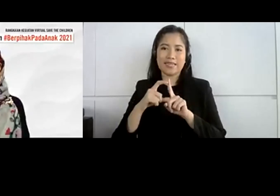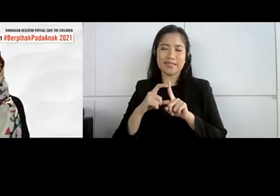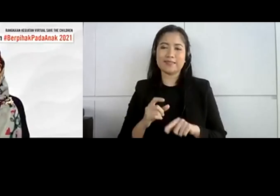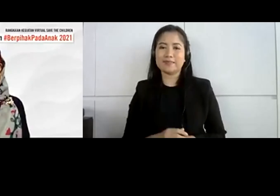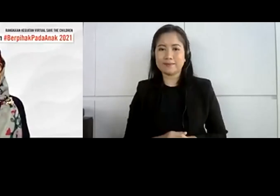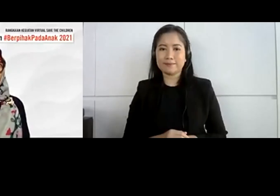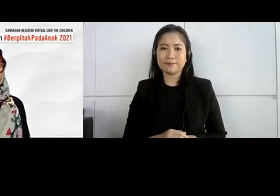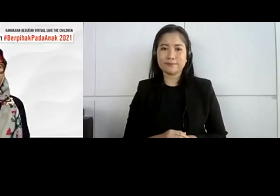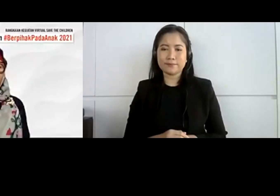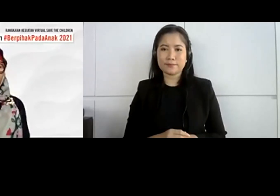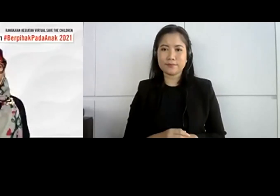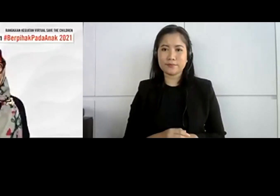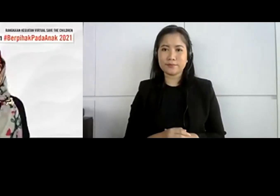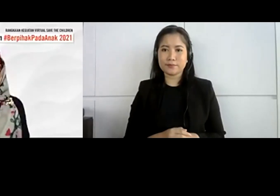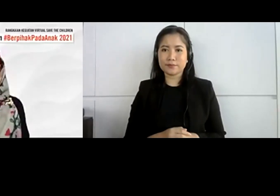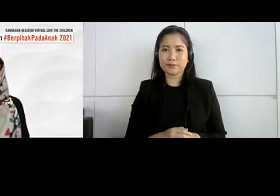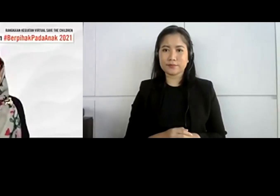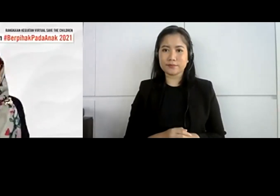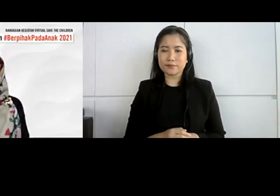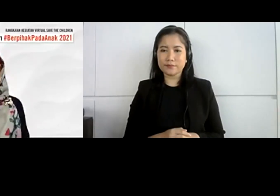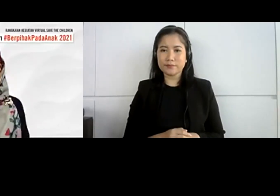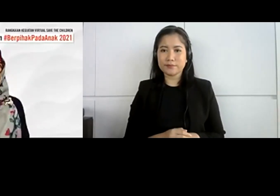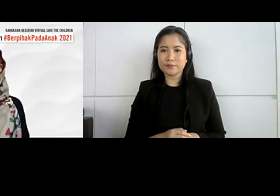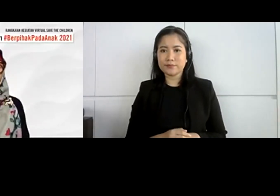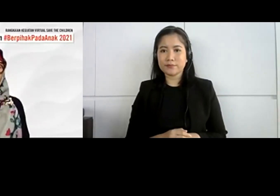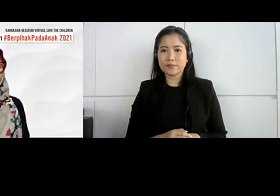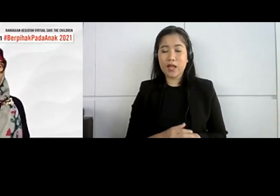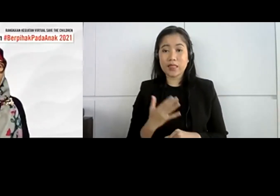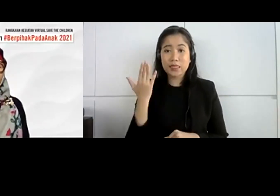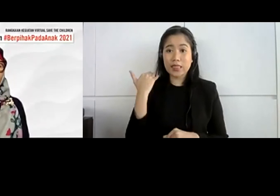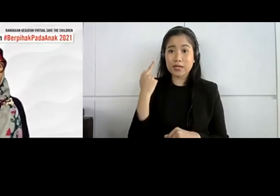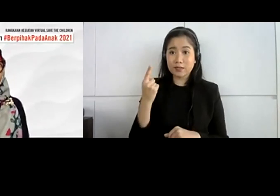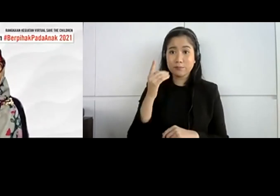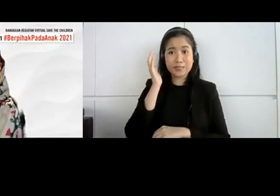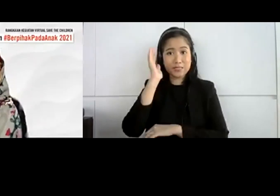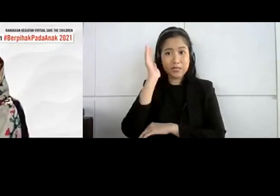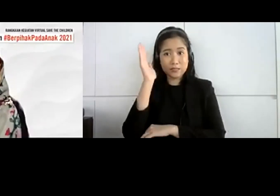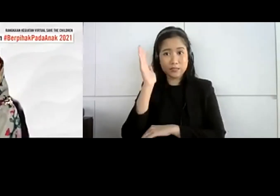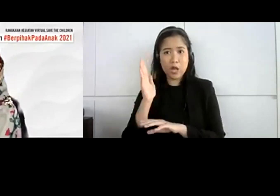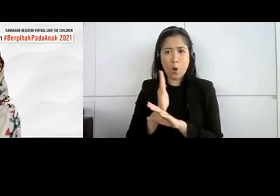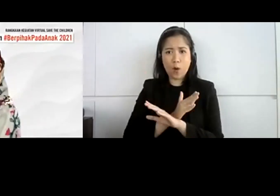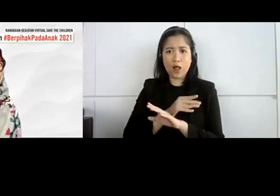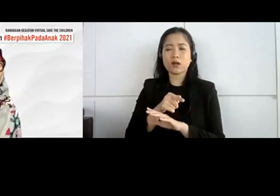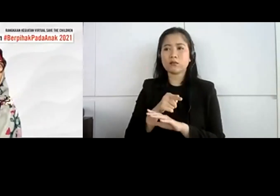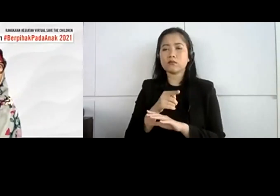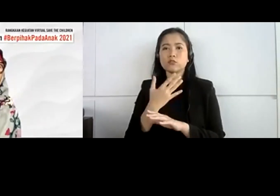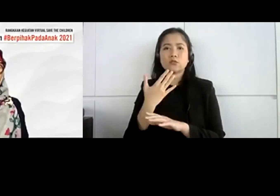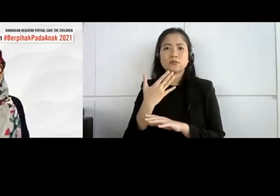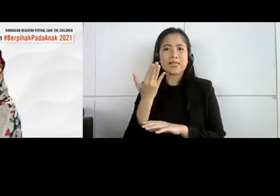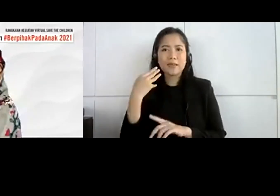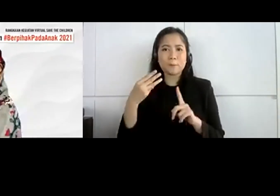Kalau menilik dari apa yang awal presentasi tadi sudah disampaikan sepintas oleh Mas